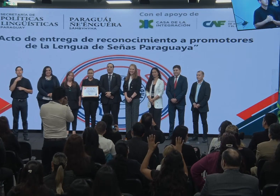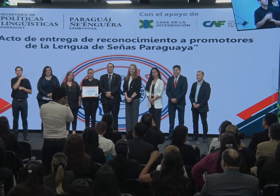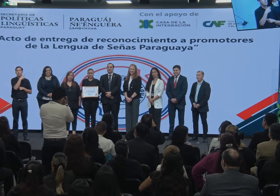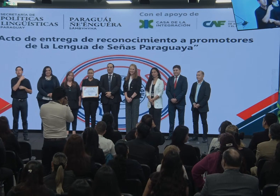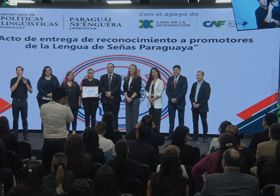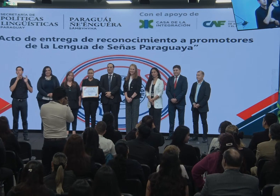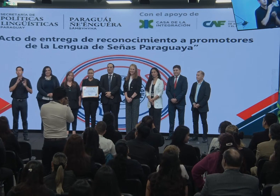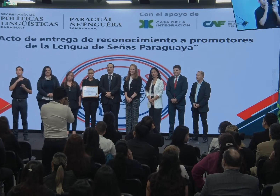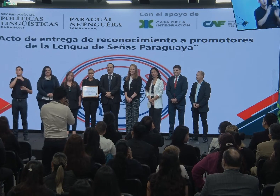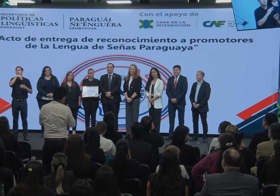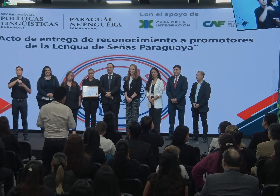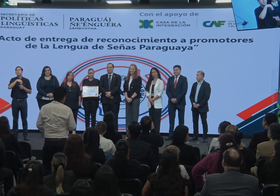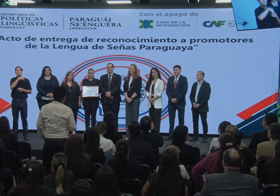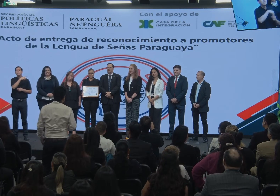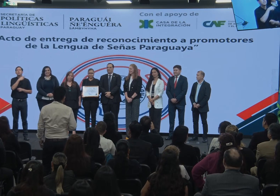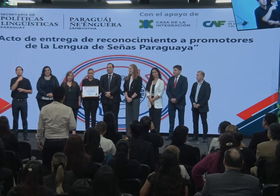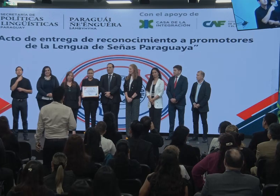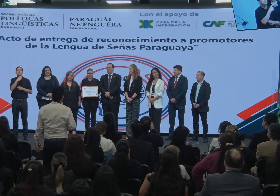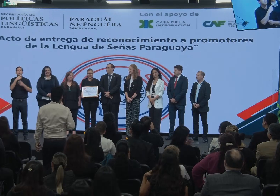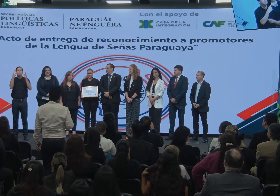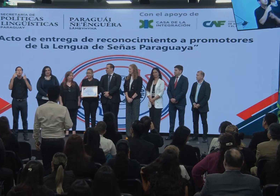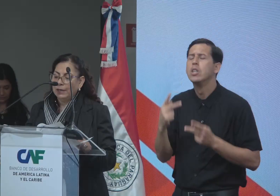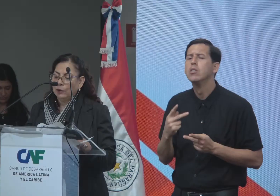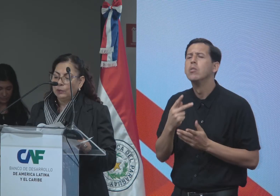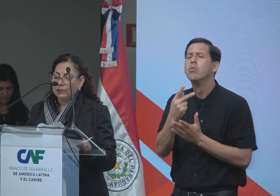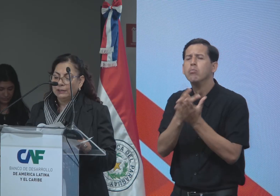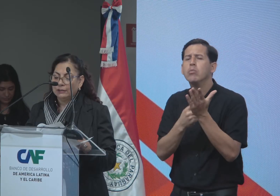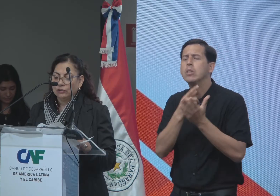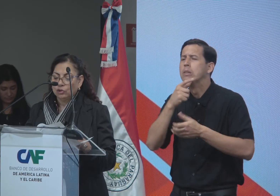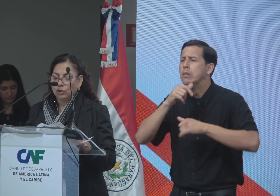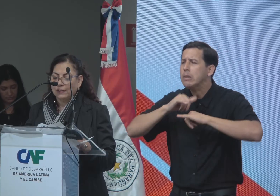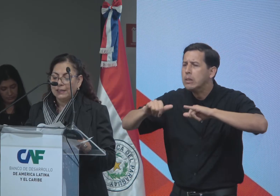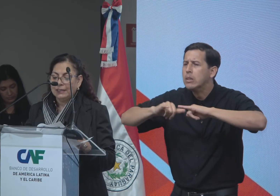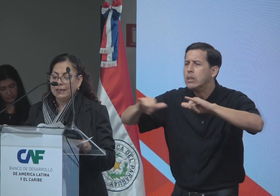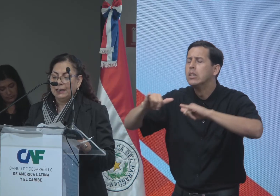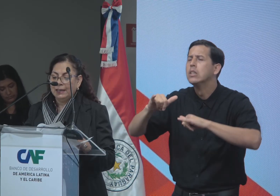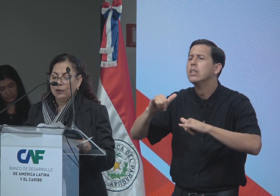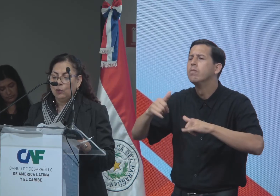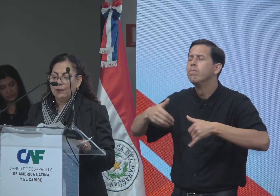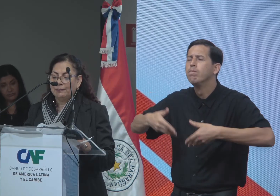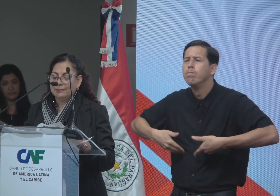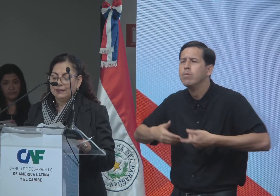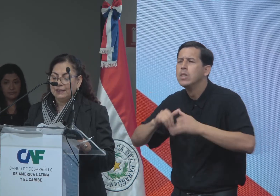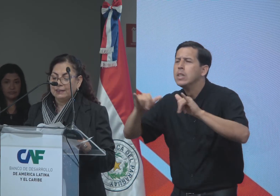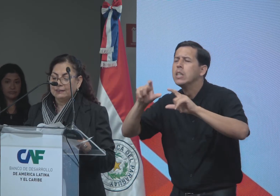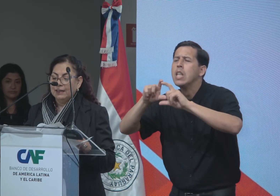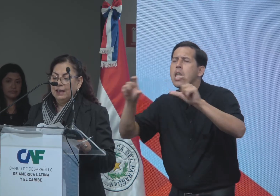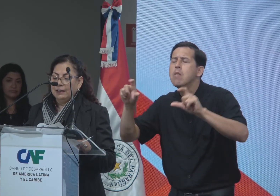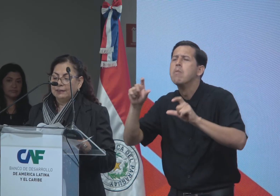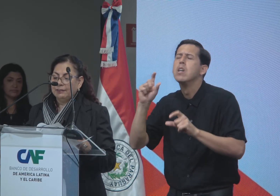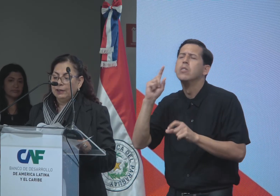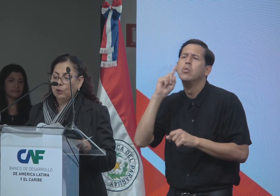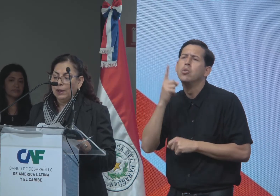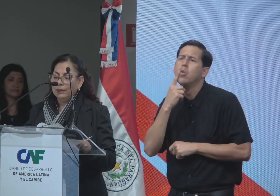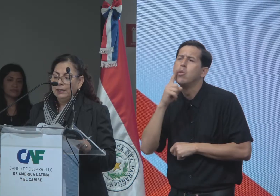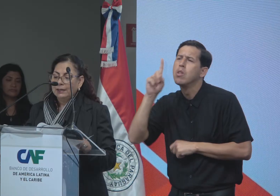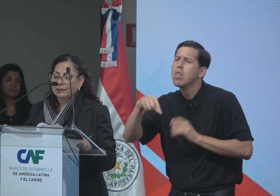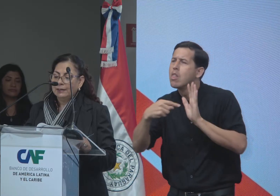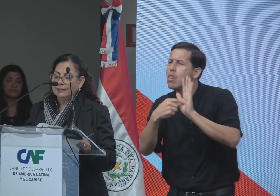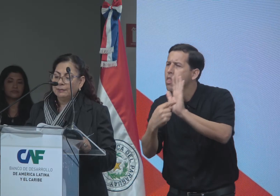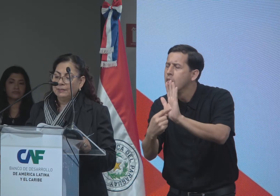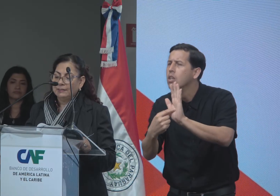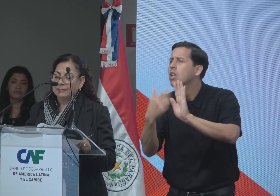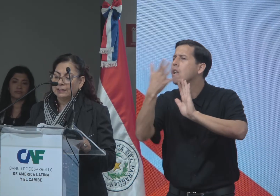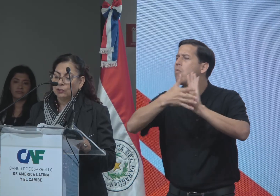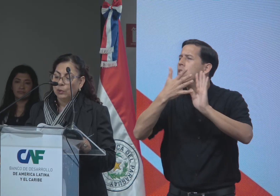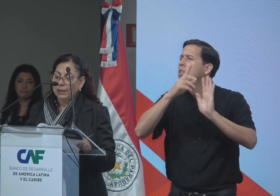parte del proyecto de sensibilización sobre la comunidad sorda y la lengua de señas, a través del cual